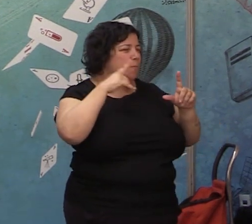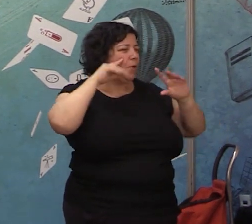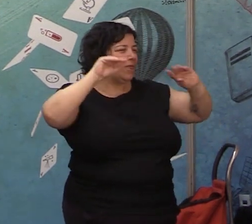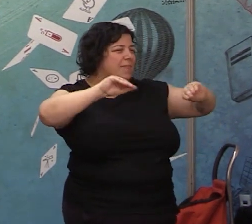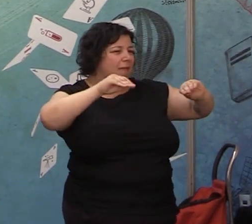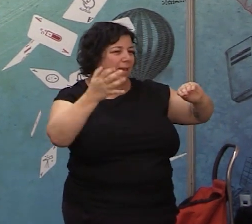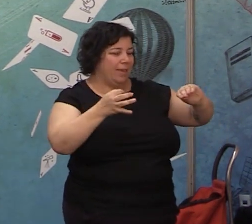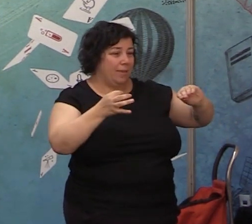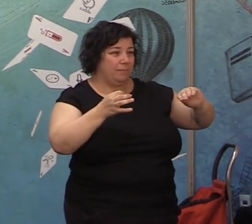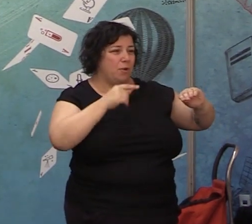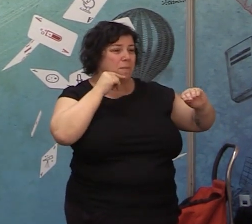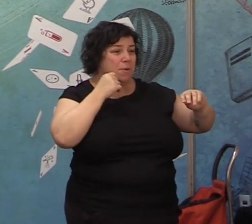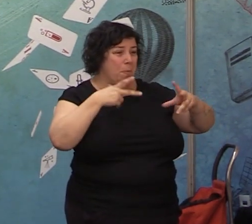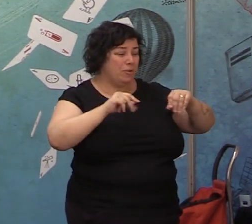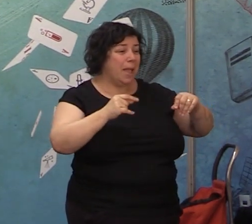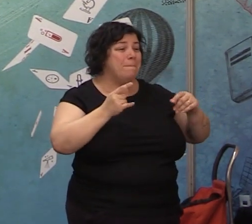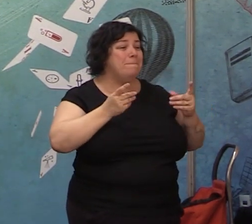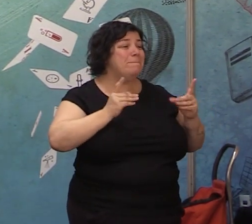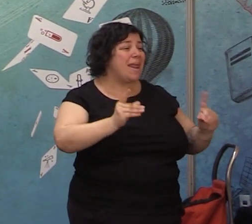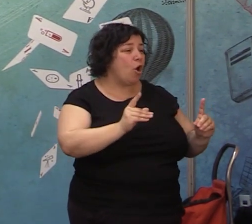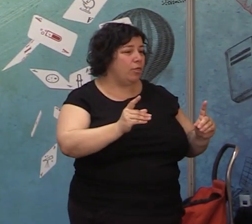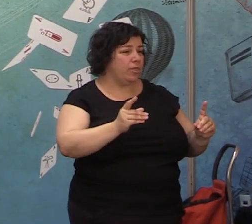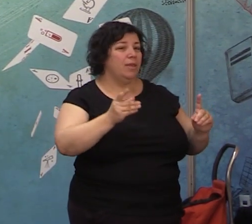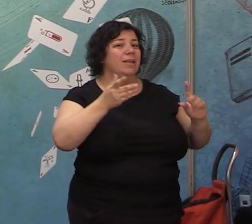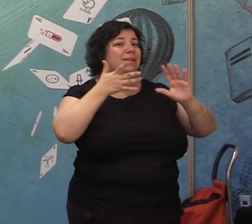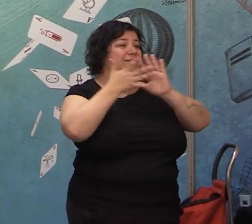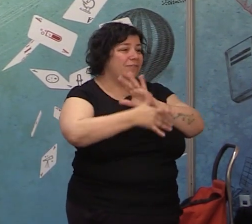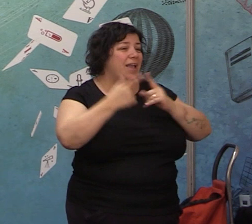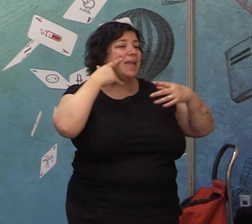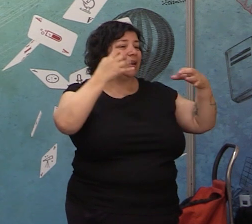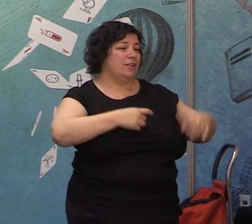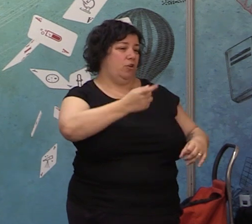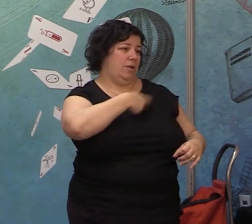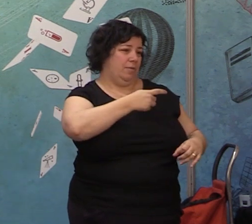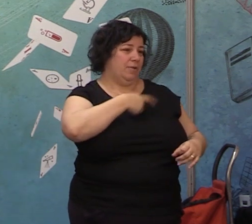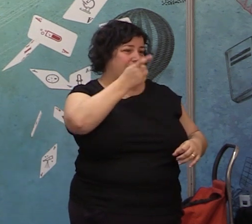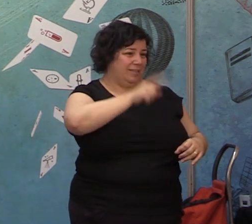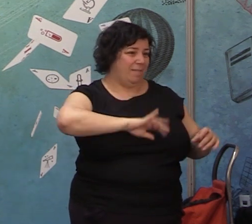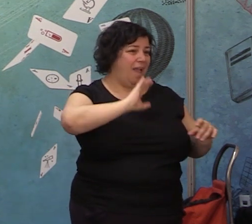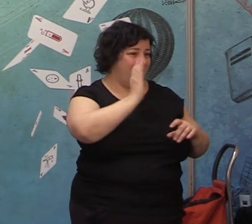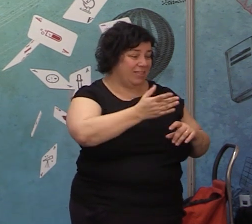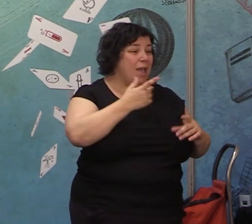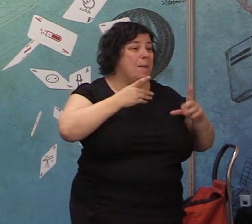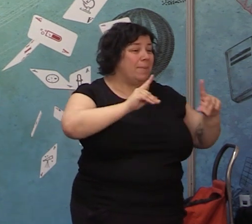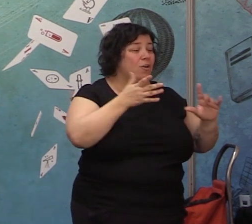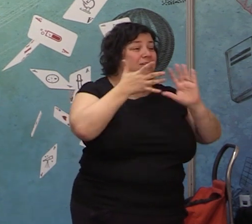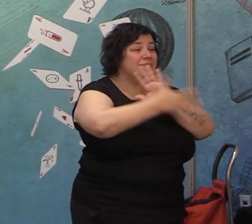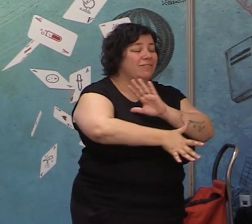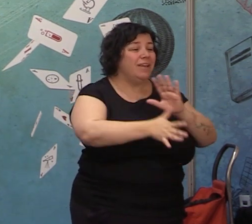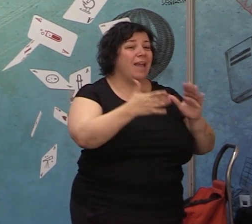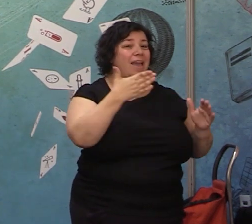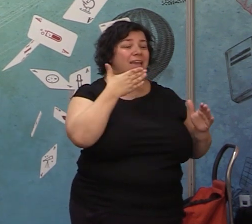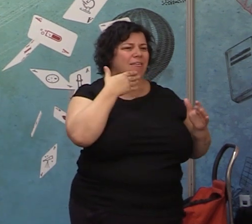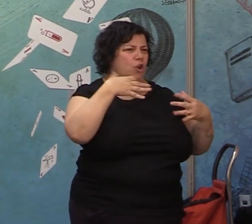la atención es que la menopausia precoz es también un factor de riesgo cardiovascular. Y precoz llamamos cuando se da, la